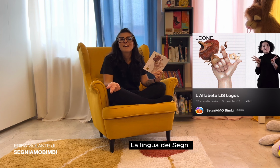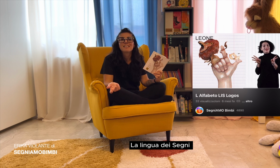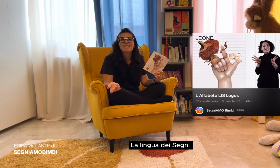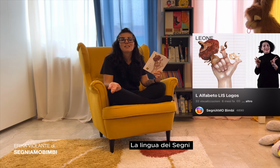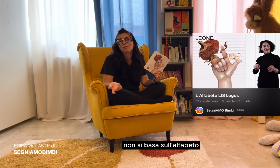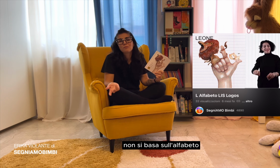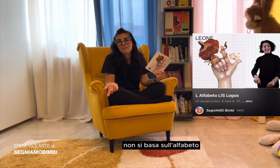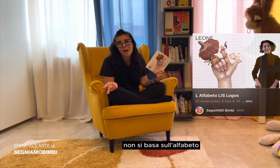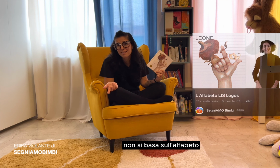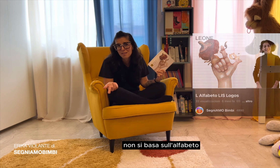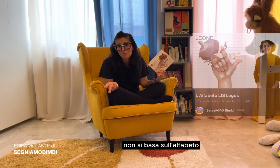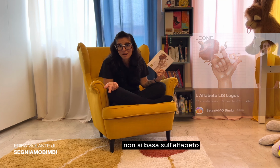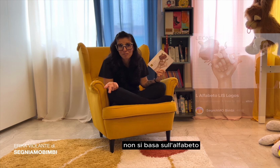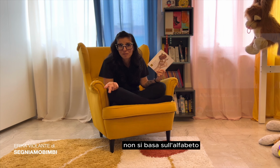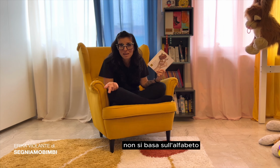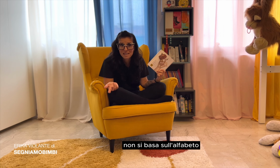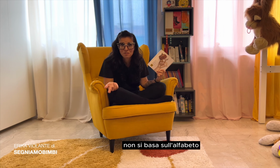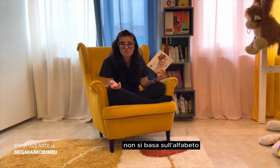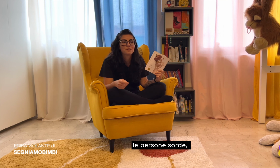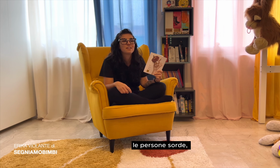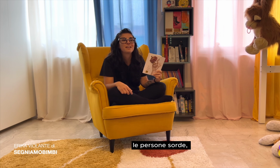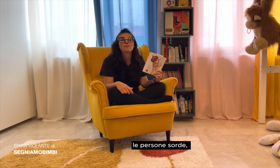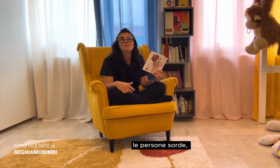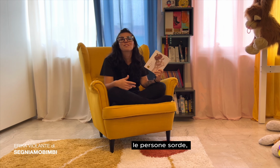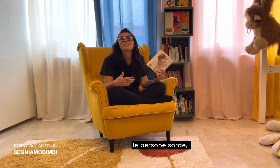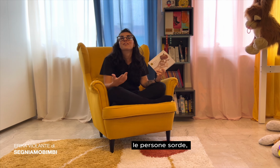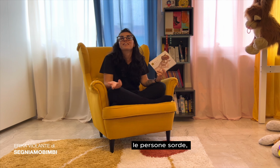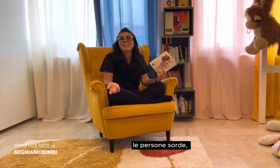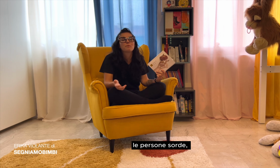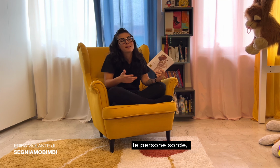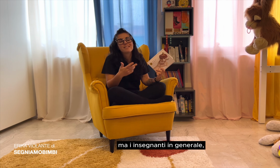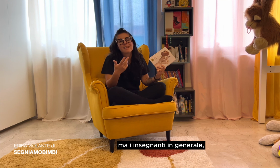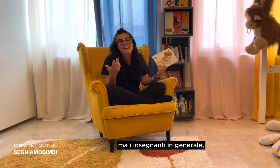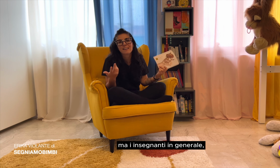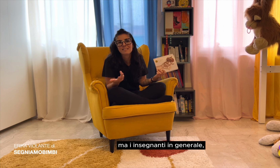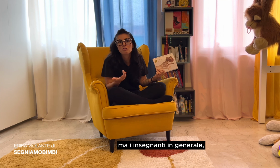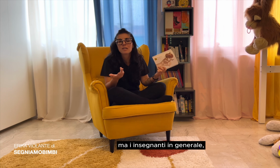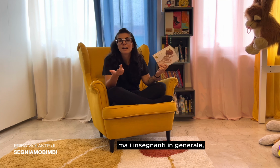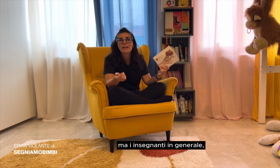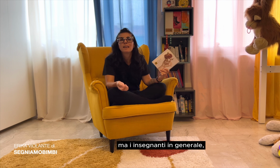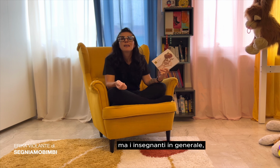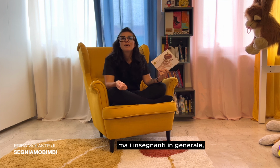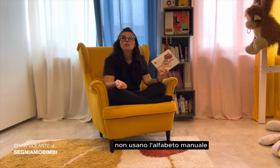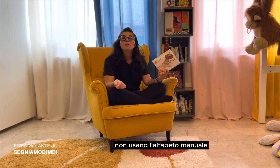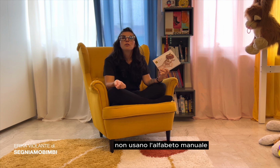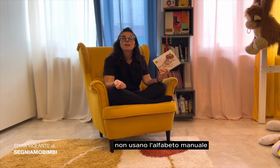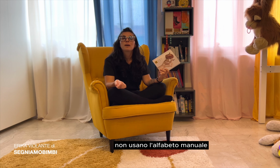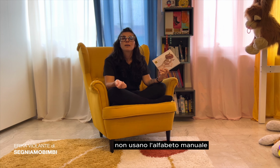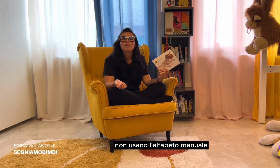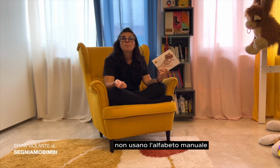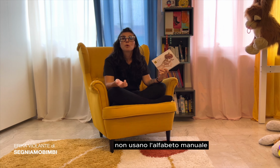segni non si basa sull'alfabeto, le persone sorde, ma i segnanti in generale, non